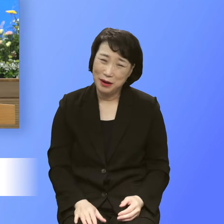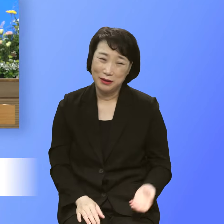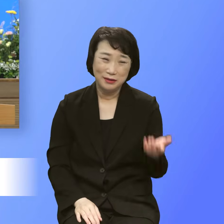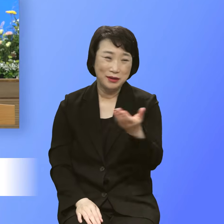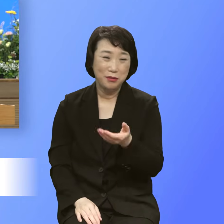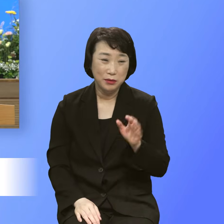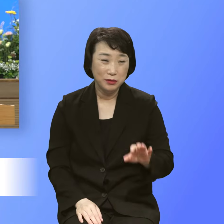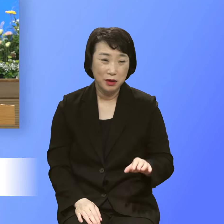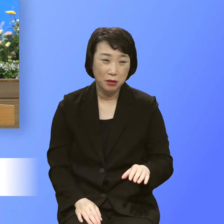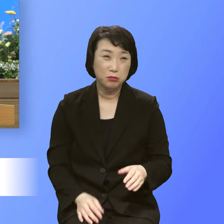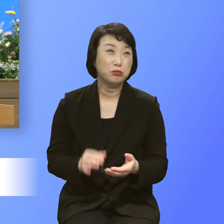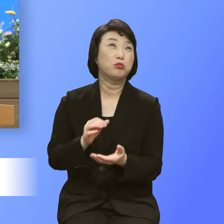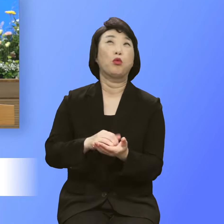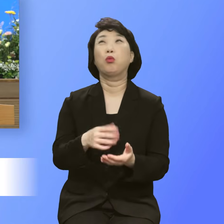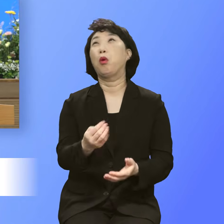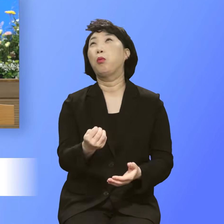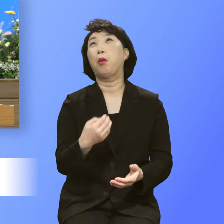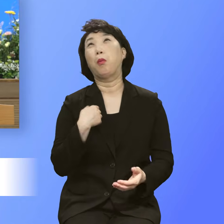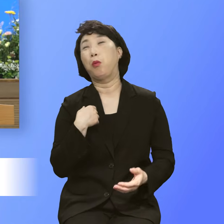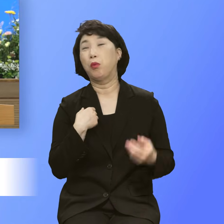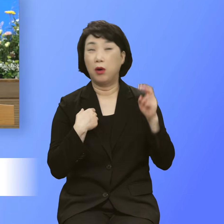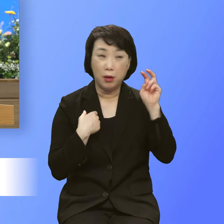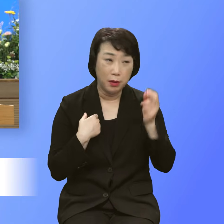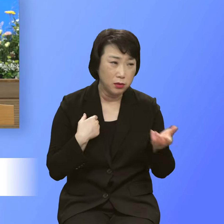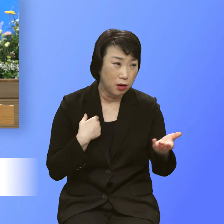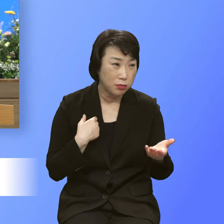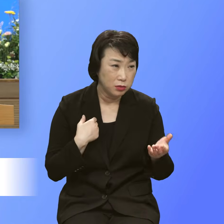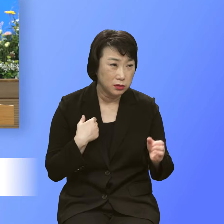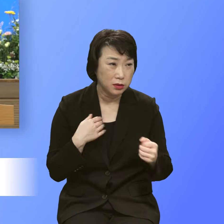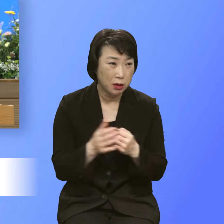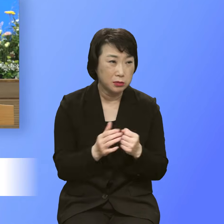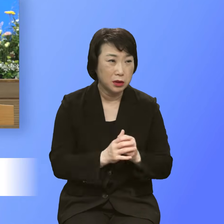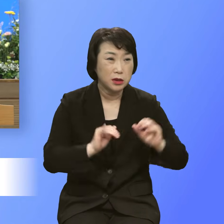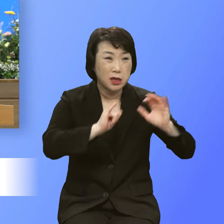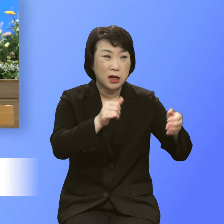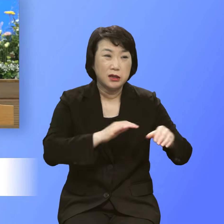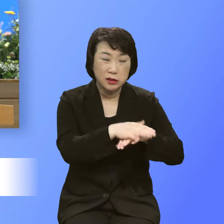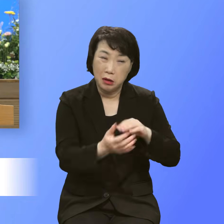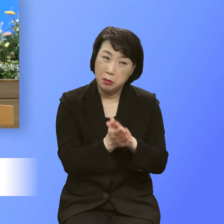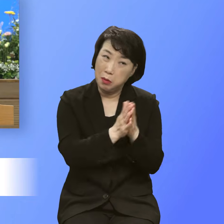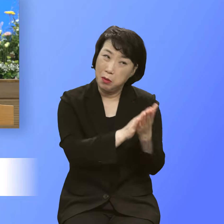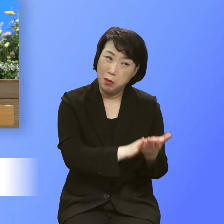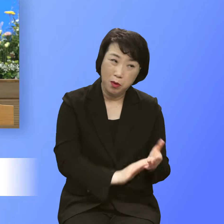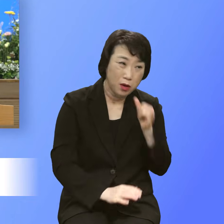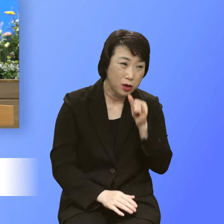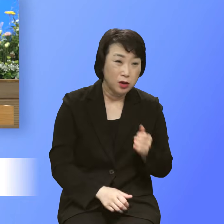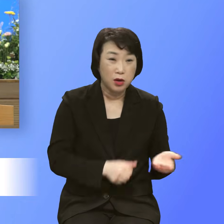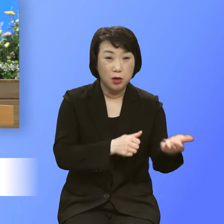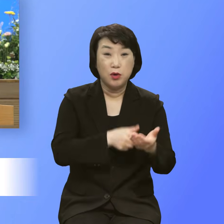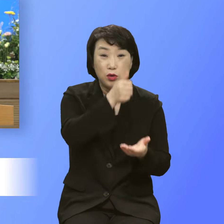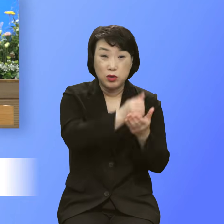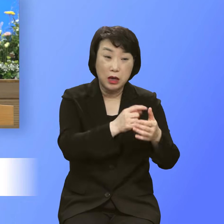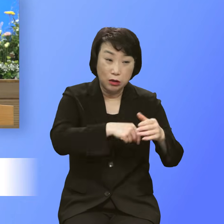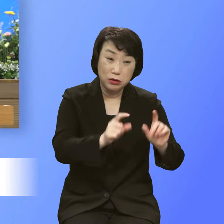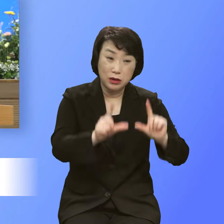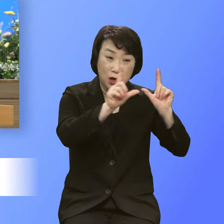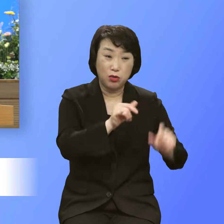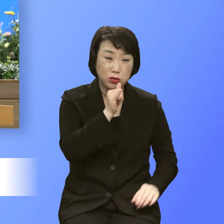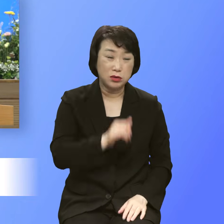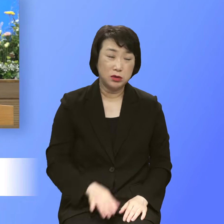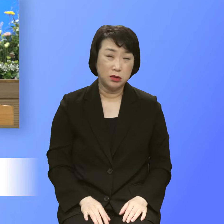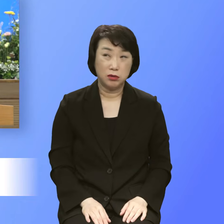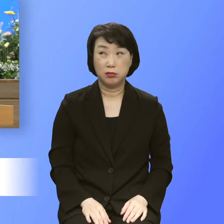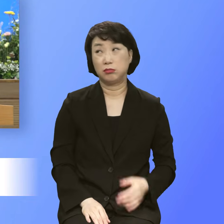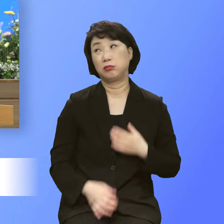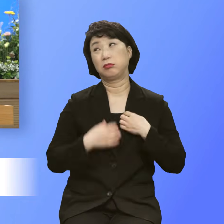모르나 봐. 값을 모르니까 그렇게 세속화되고 죄 아래서 살고. 그래서